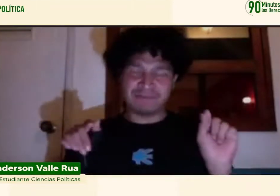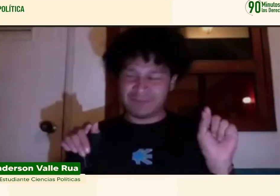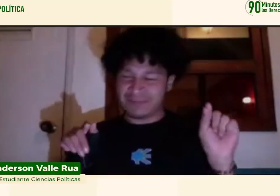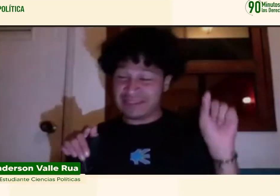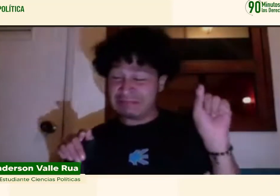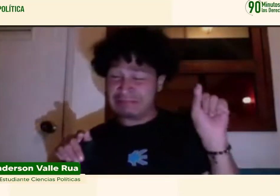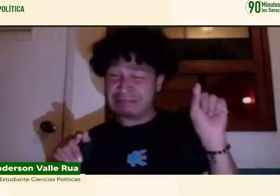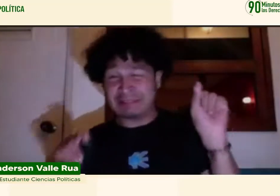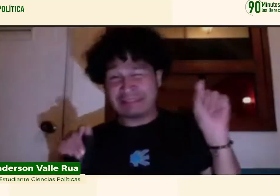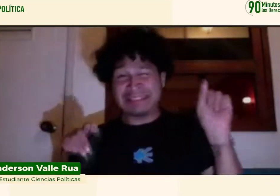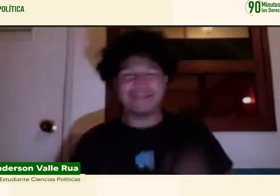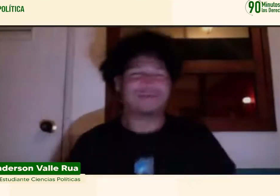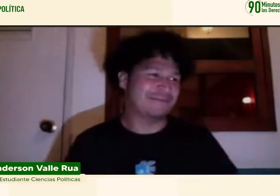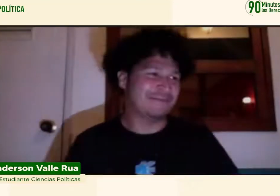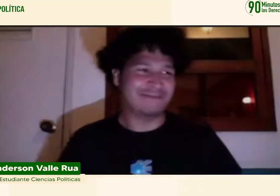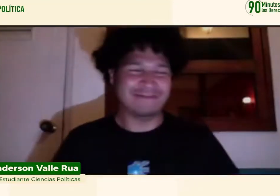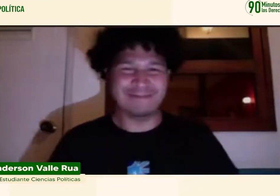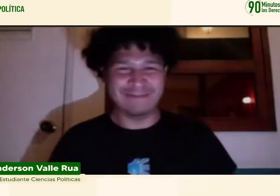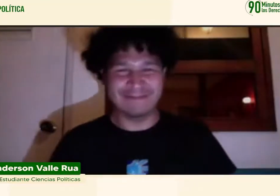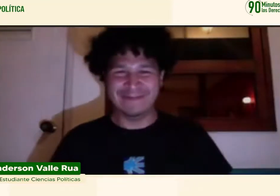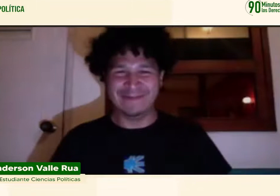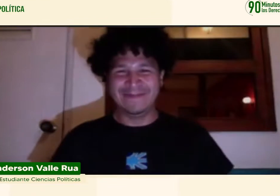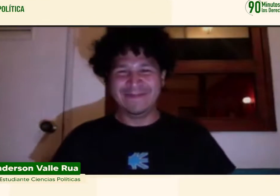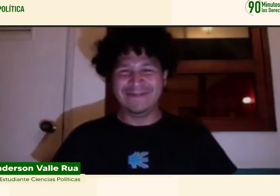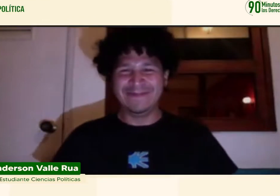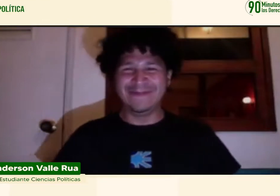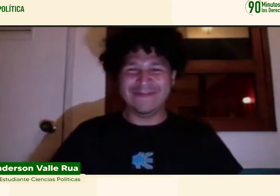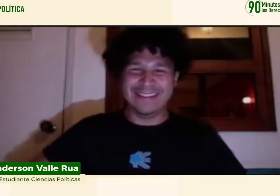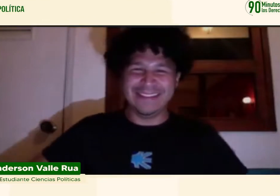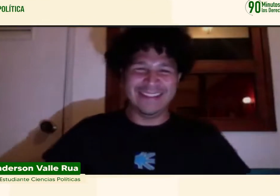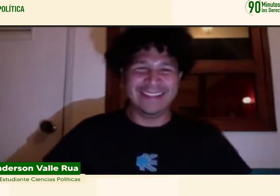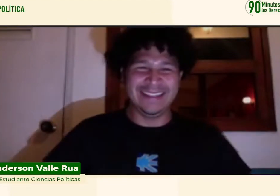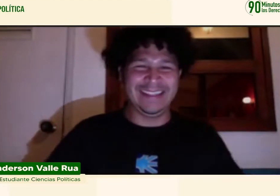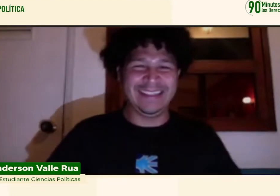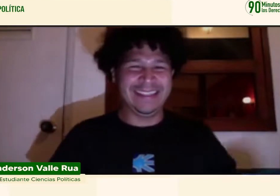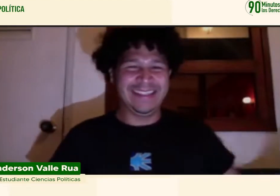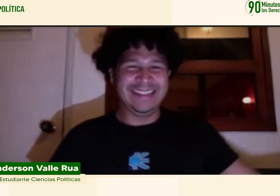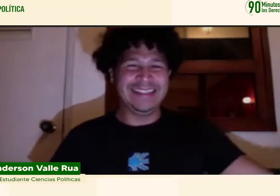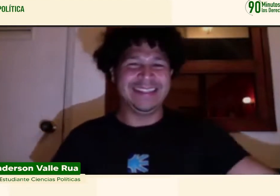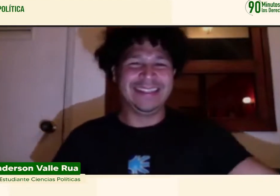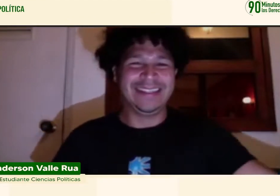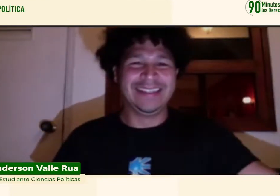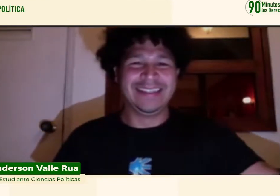esta decisión y creo que sería conciso lo que quería adicional